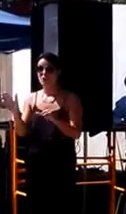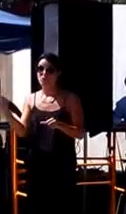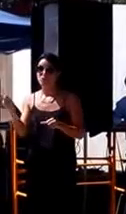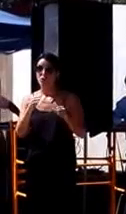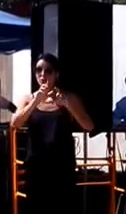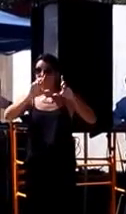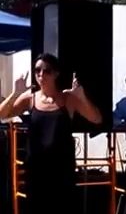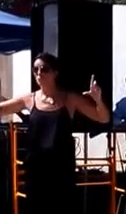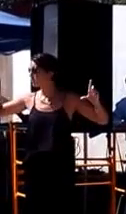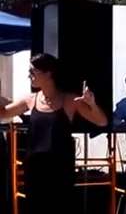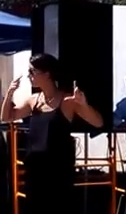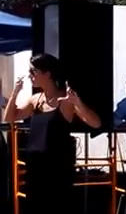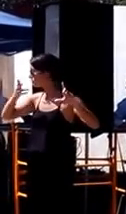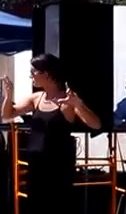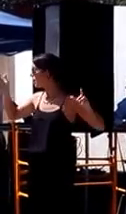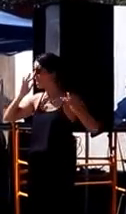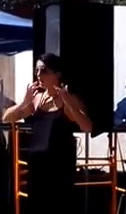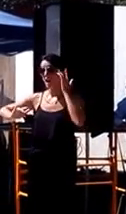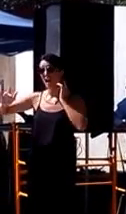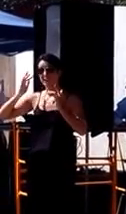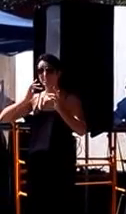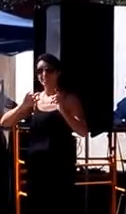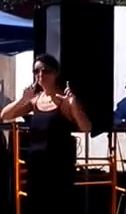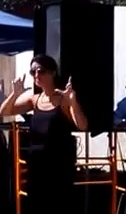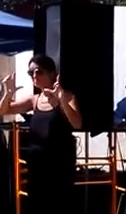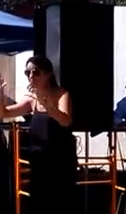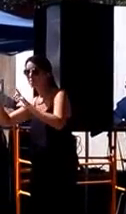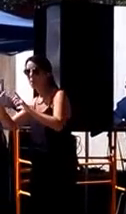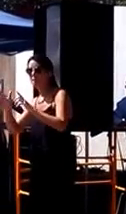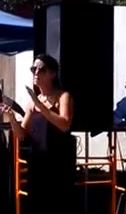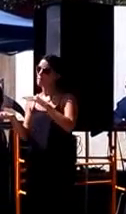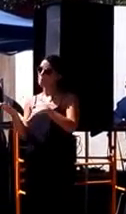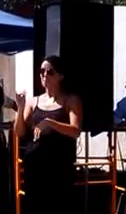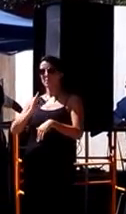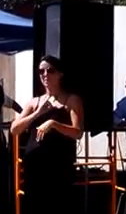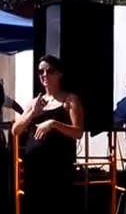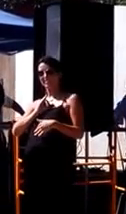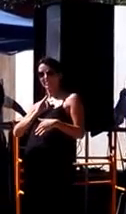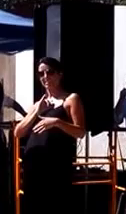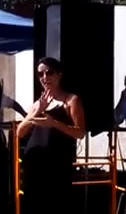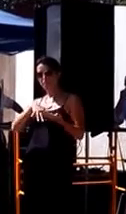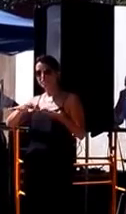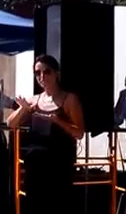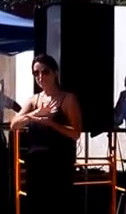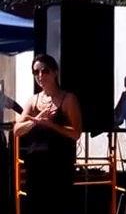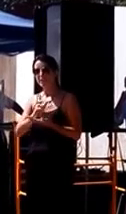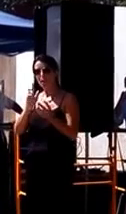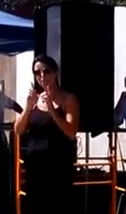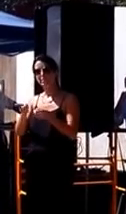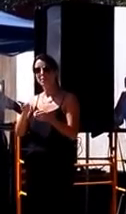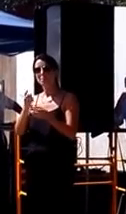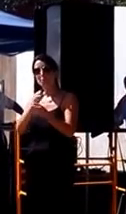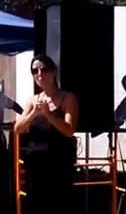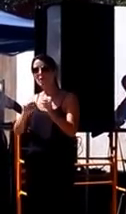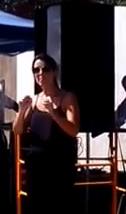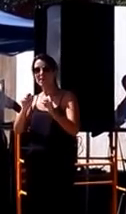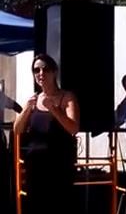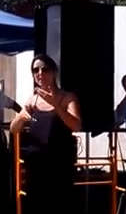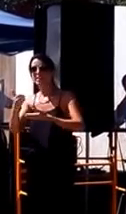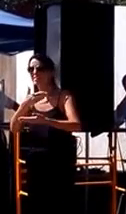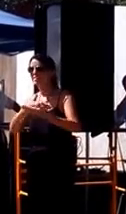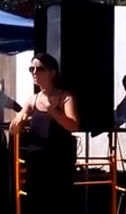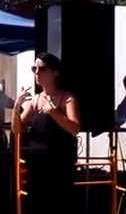murales que ustedes ven aquí para que le dieran identidad al parque, pero también le dan la posibilidad de interacción, porque son murales táctiles